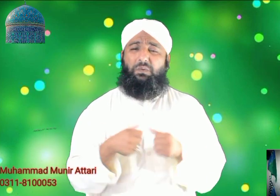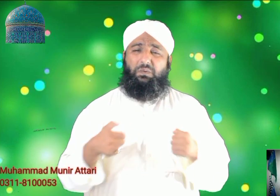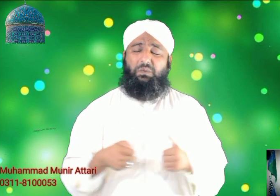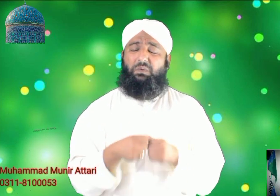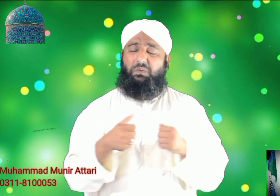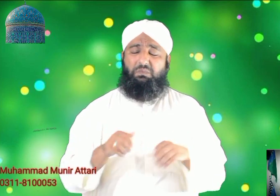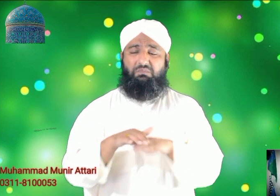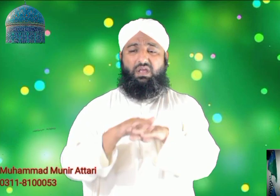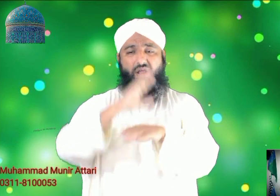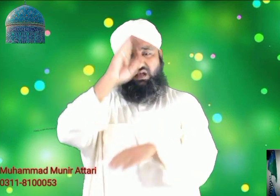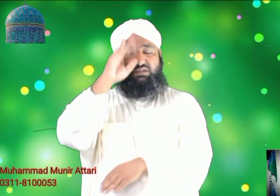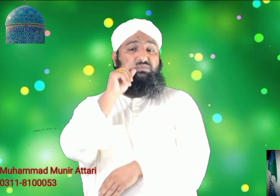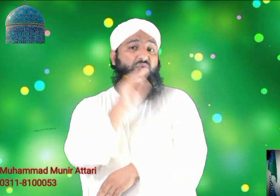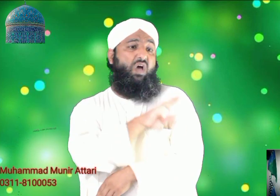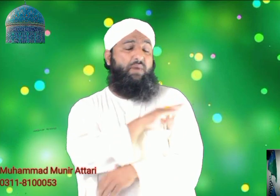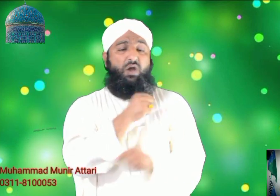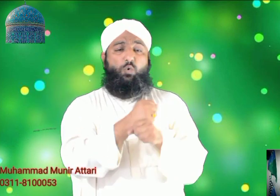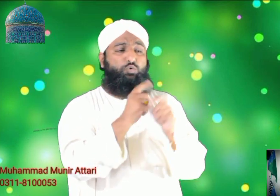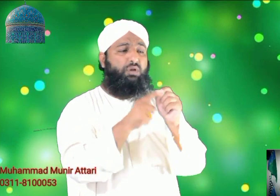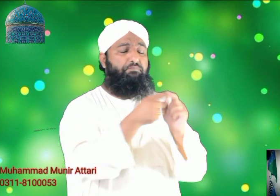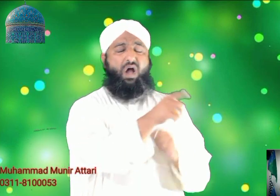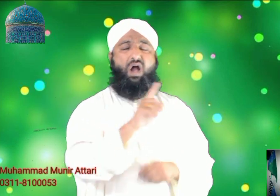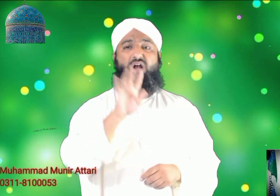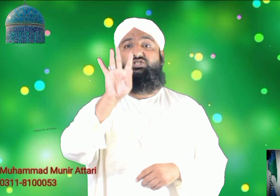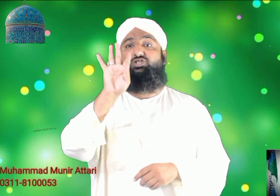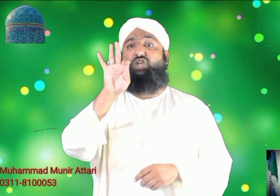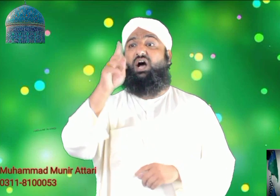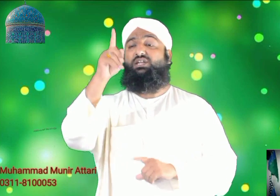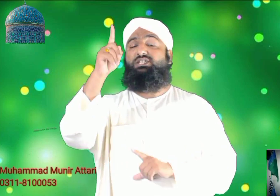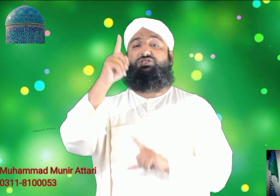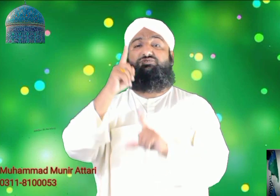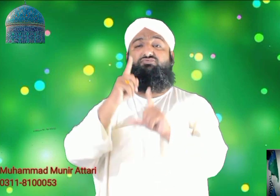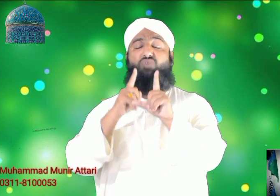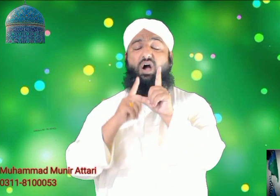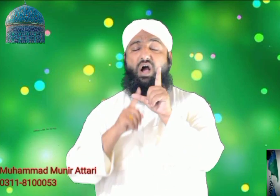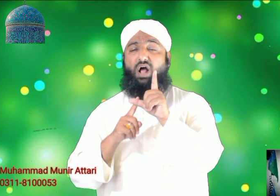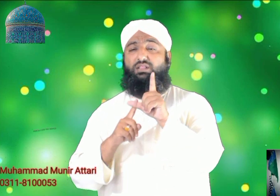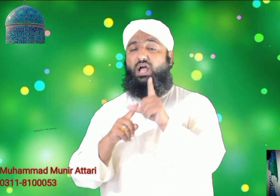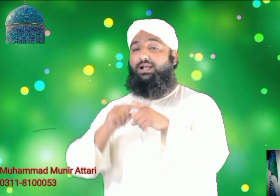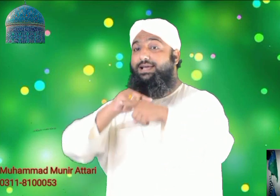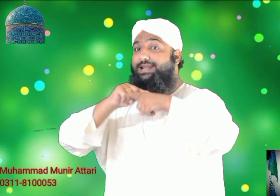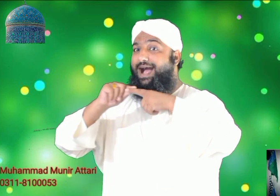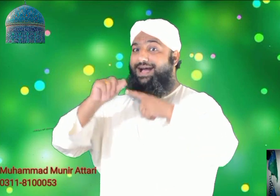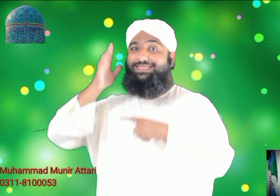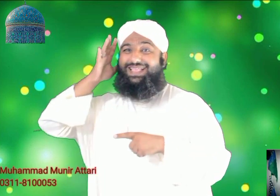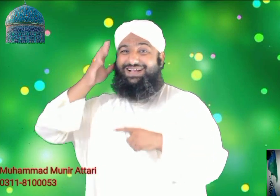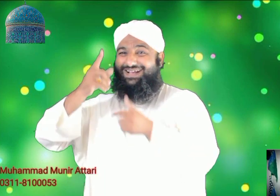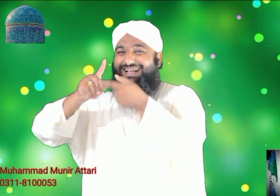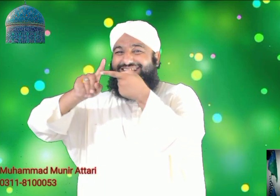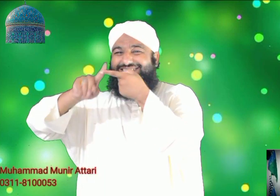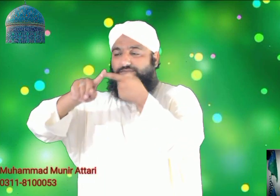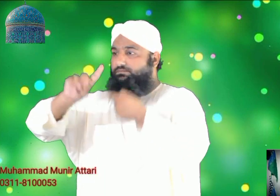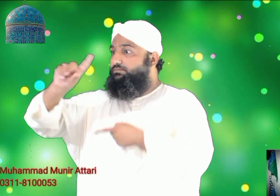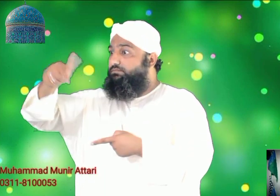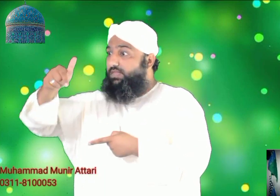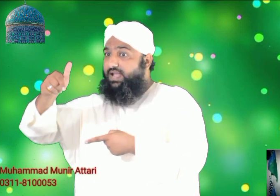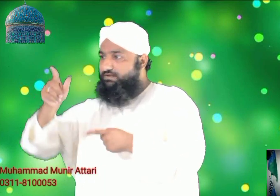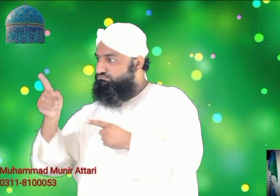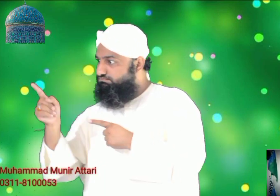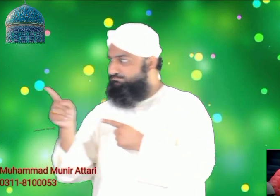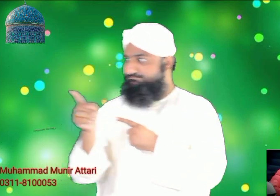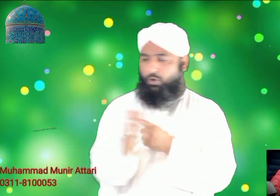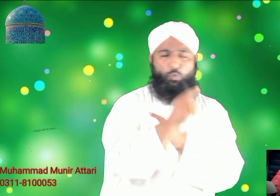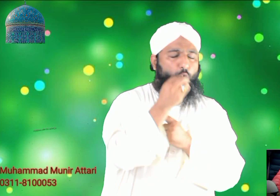کہ 40 سال تک عشاء کے وضو سے فجر کی نماز ادا فرمائی۔ 15 سال تک میرے غوث